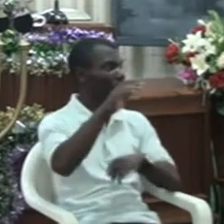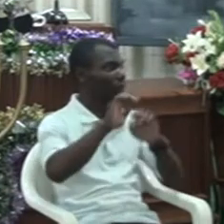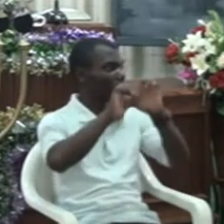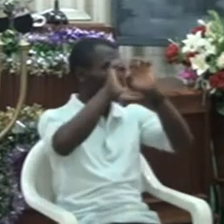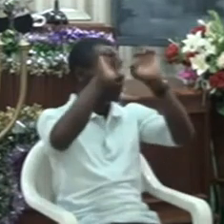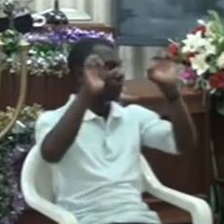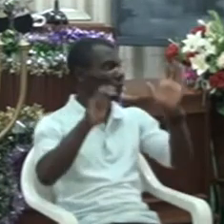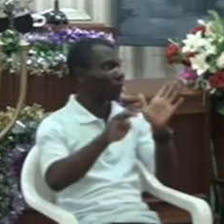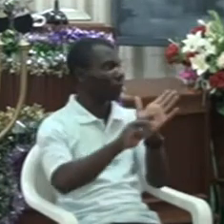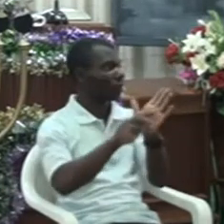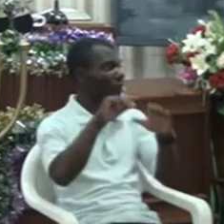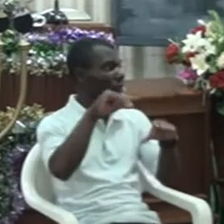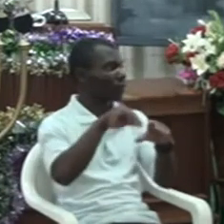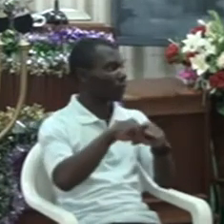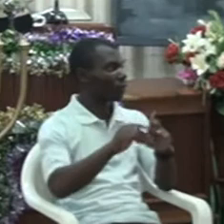matin radi.